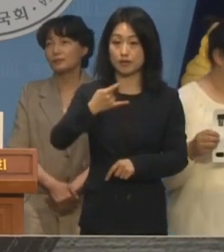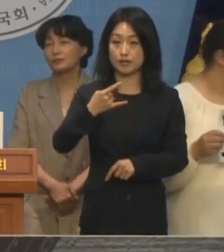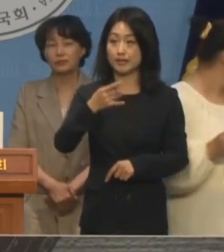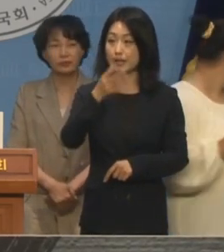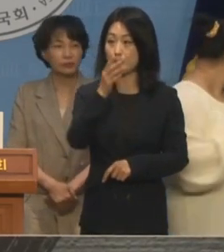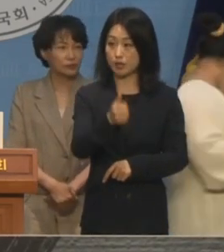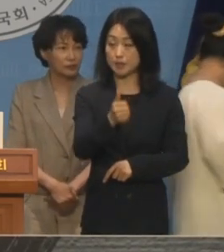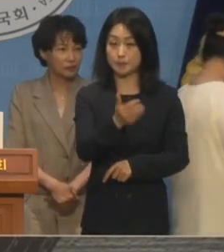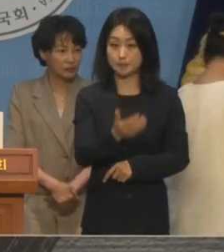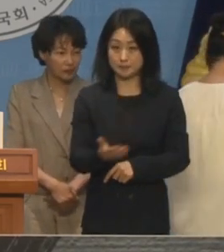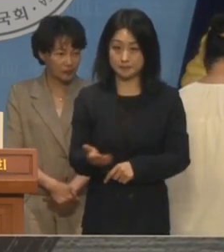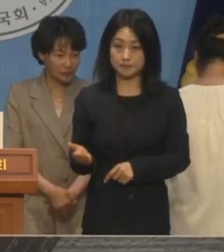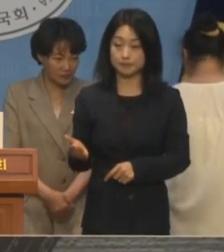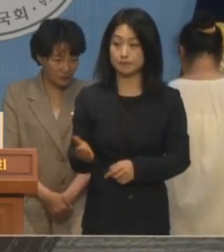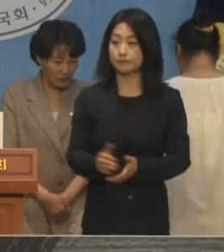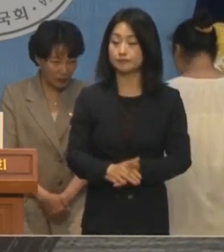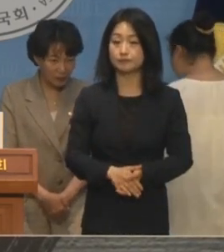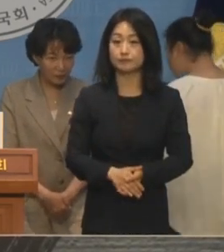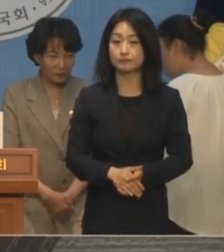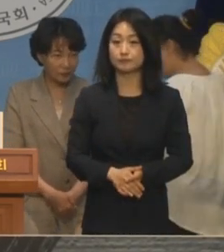공동대표님이십니다.